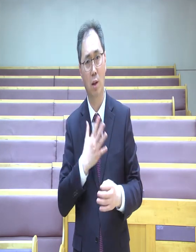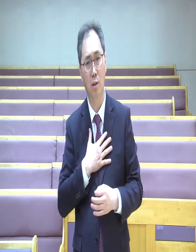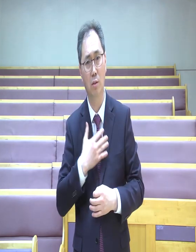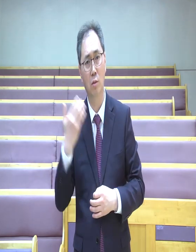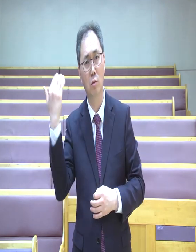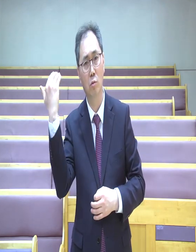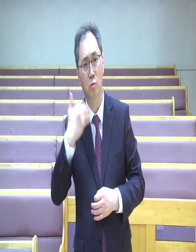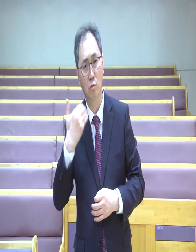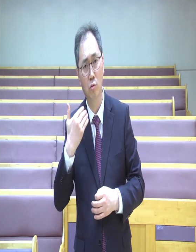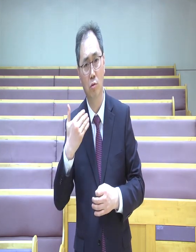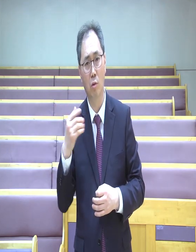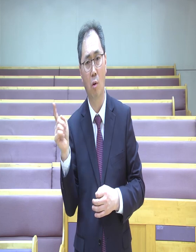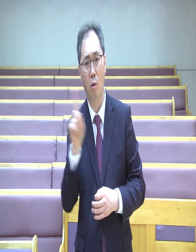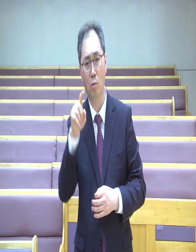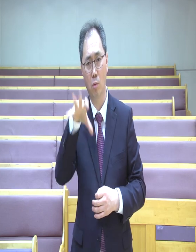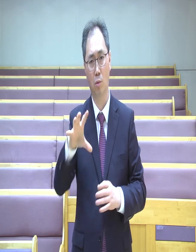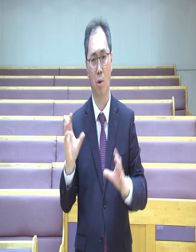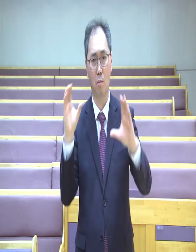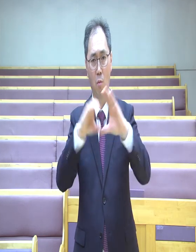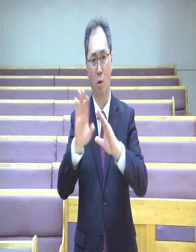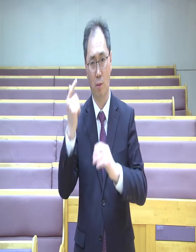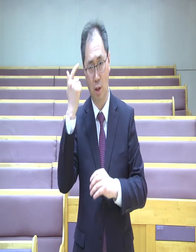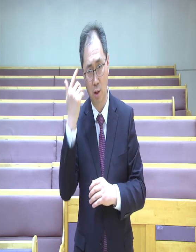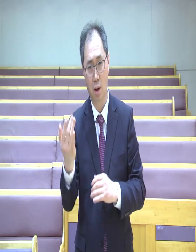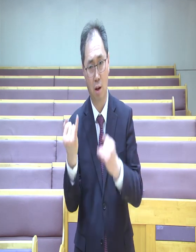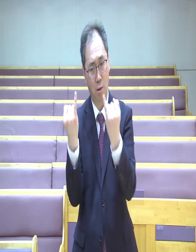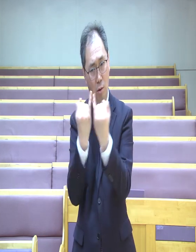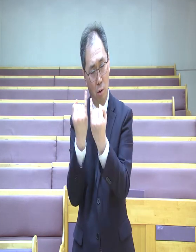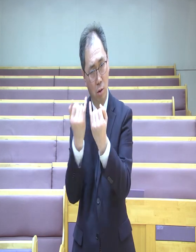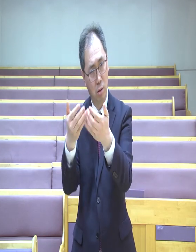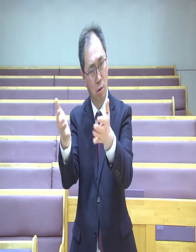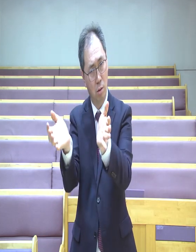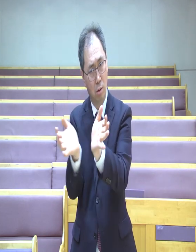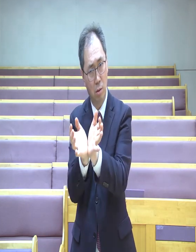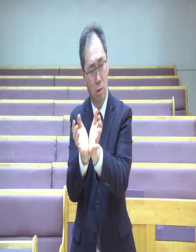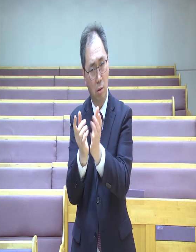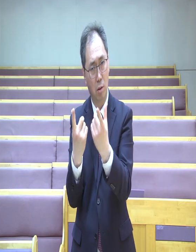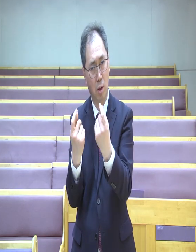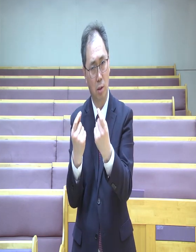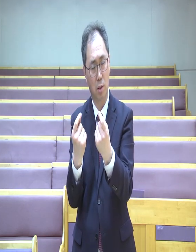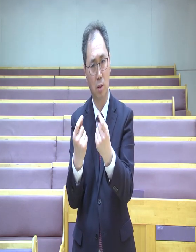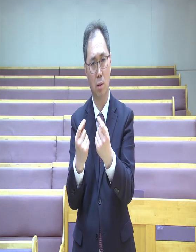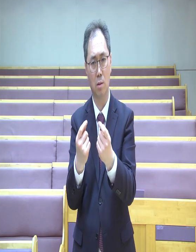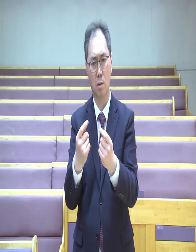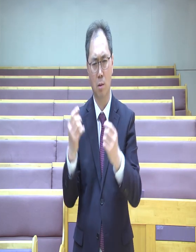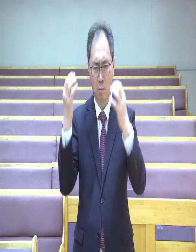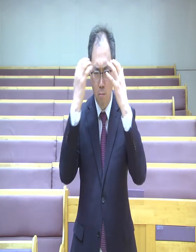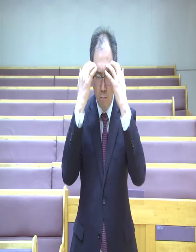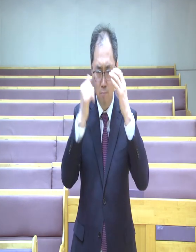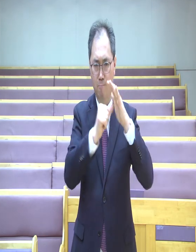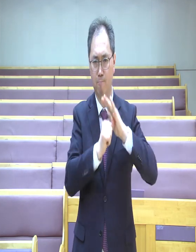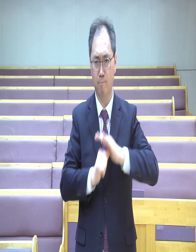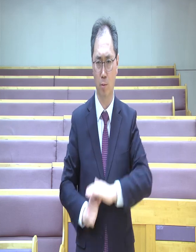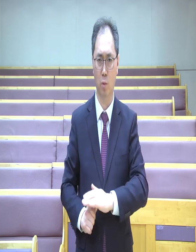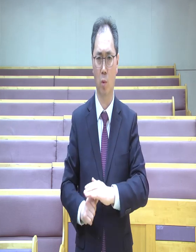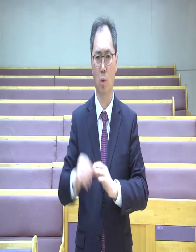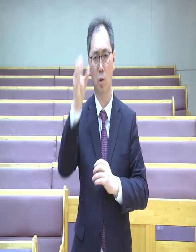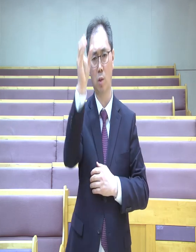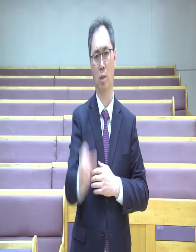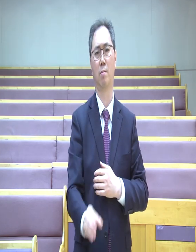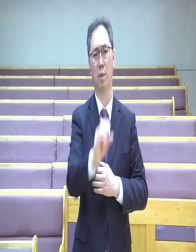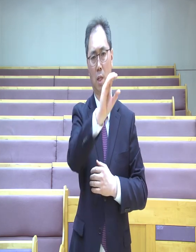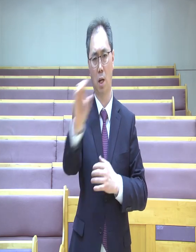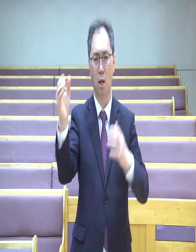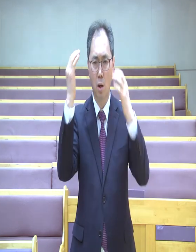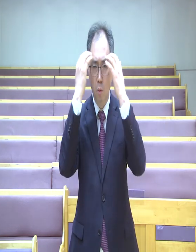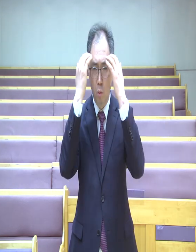여인들과 요한처럼 어떠한 고난과 시련이 와도 십자가 곁을 목숨